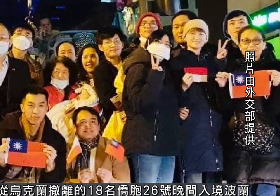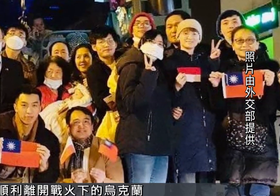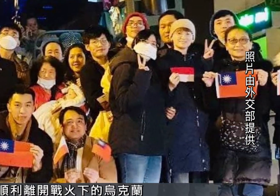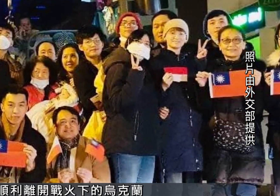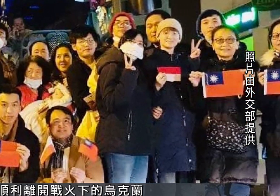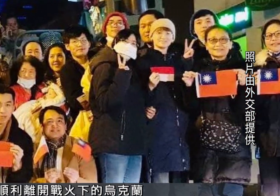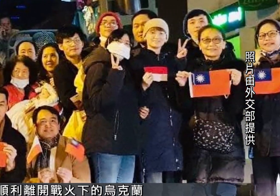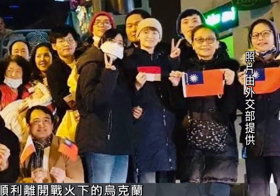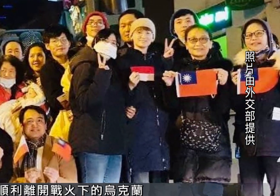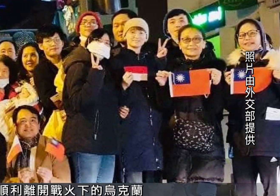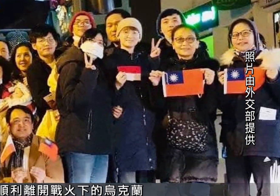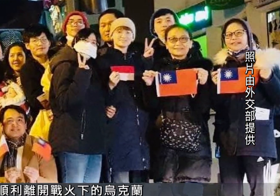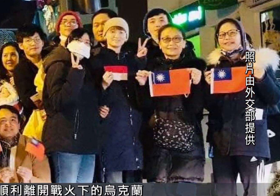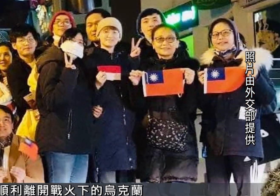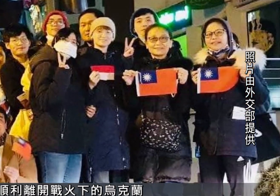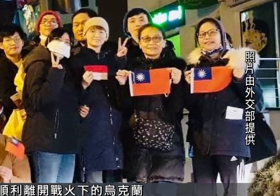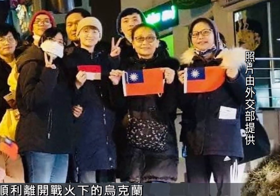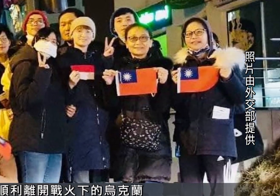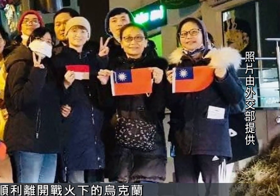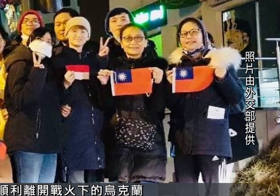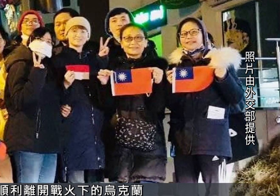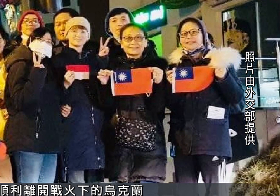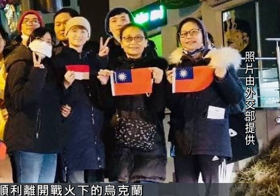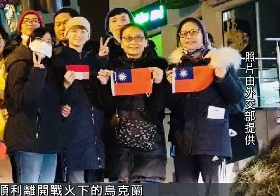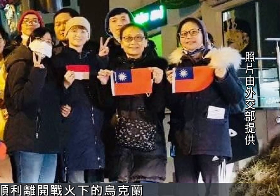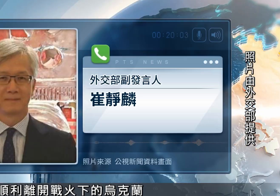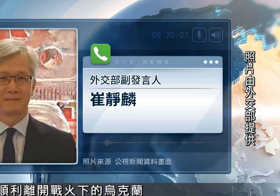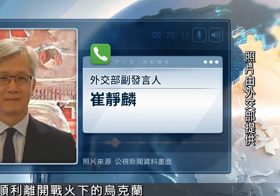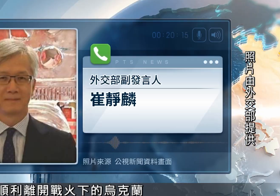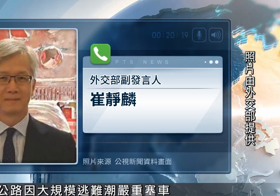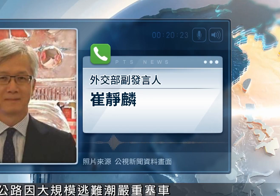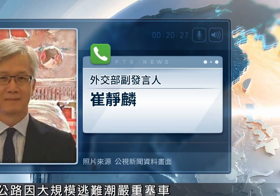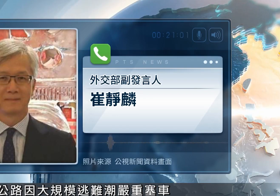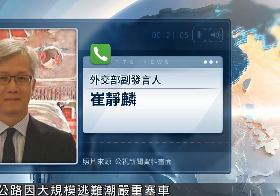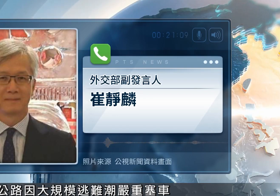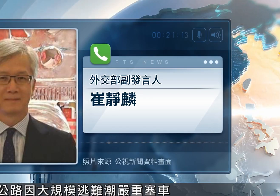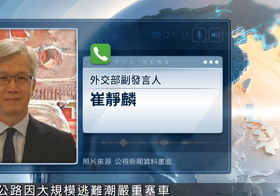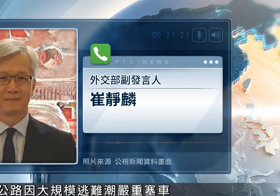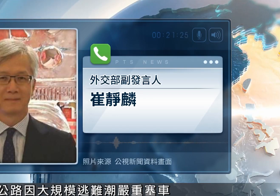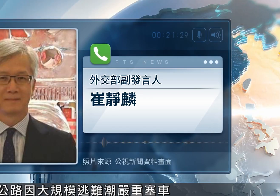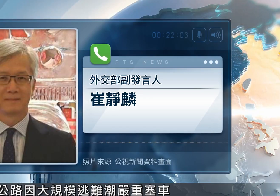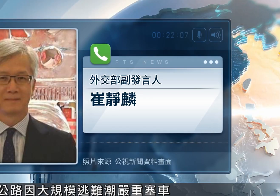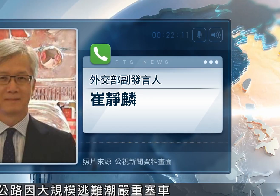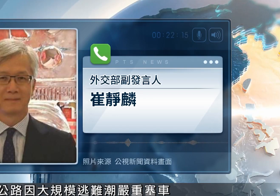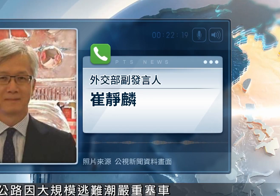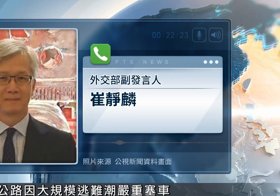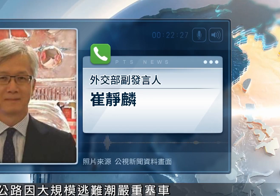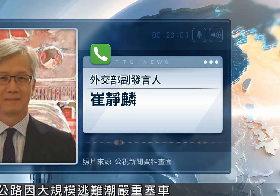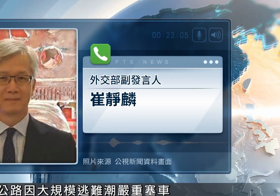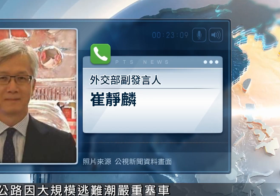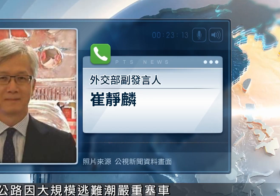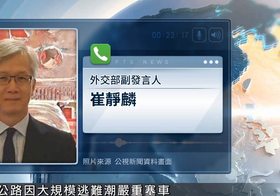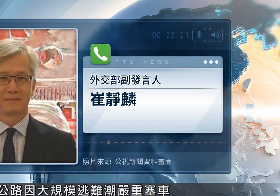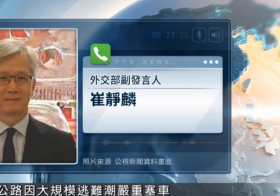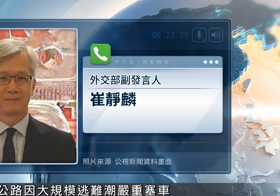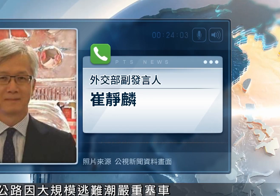开战火下的乌克兰，他们都松了一口气。 公路因大规模逃难潮严重塞车，我国撤侨专车历